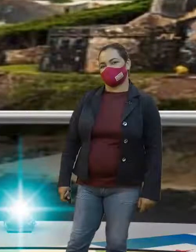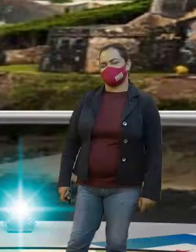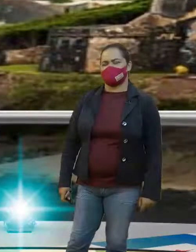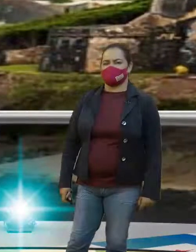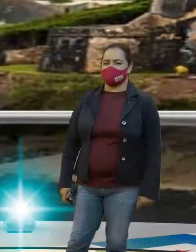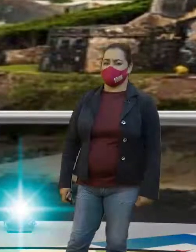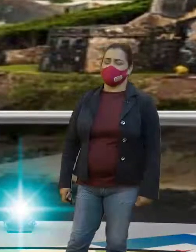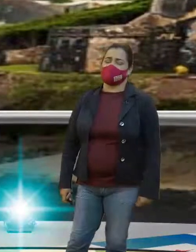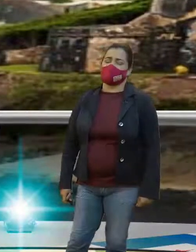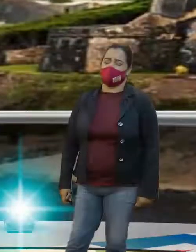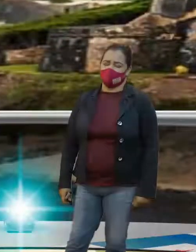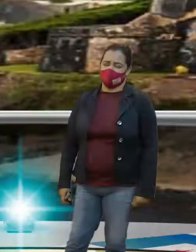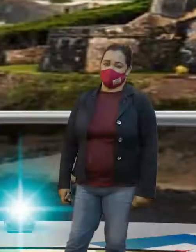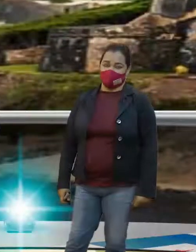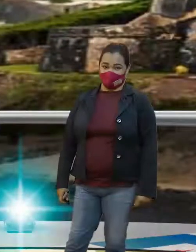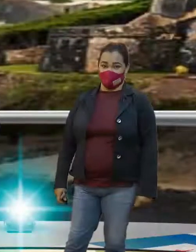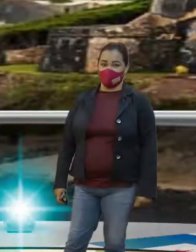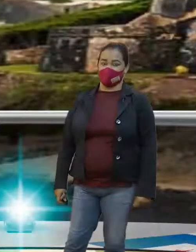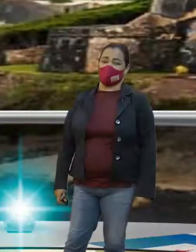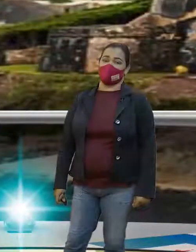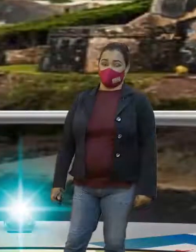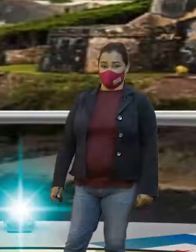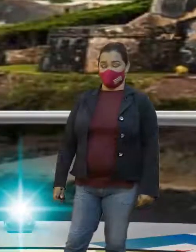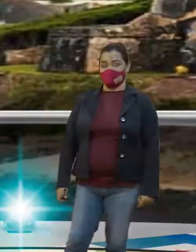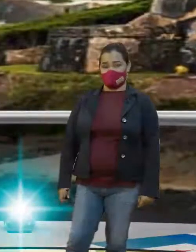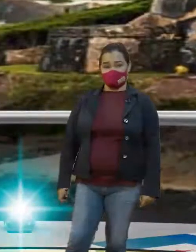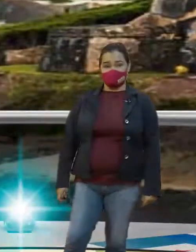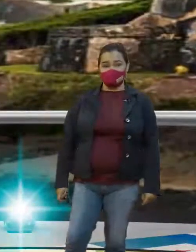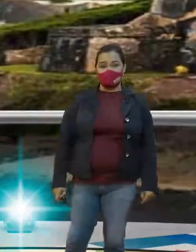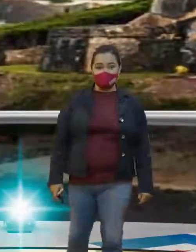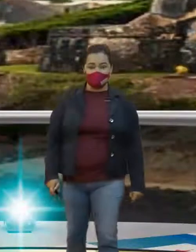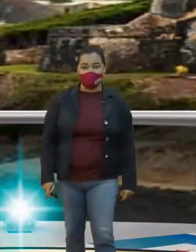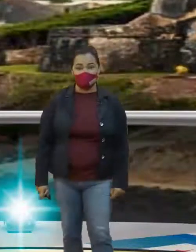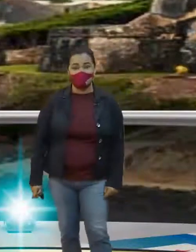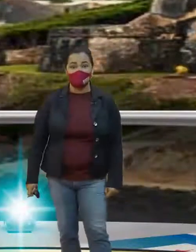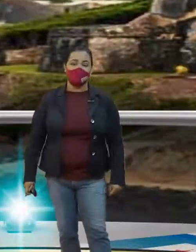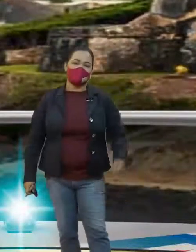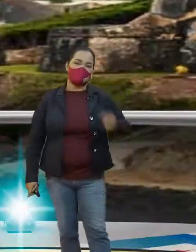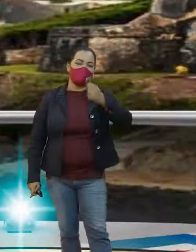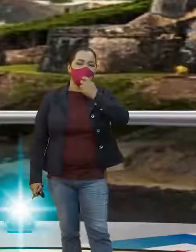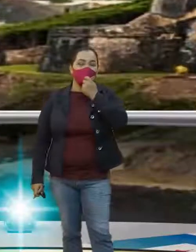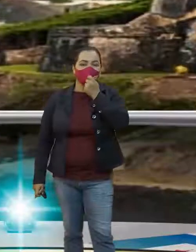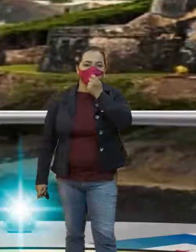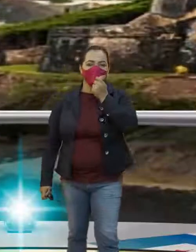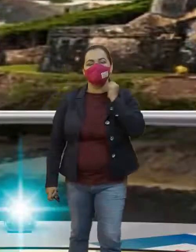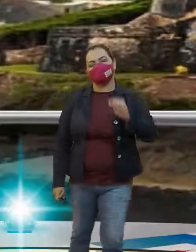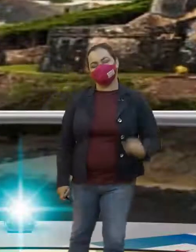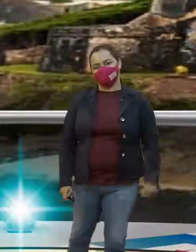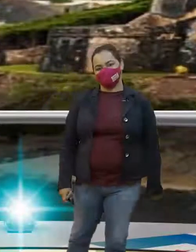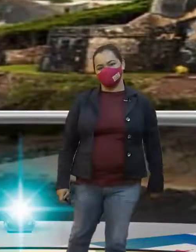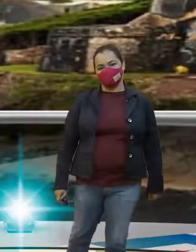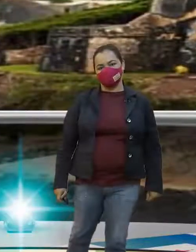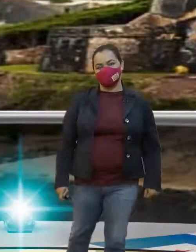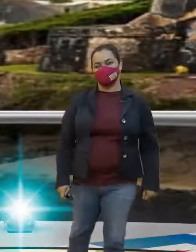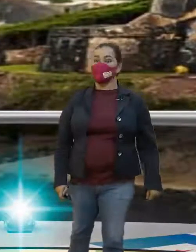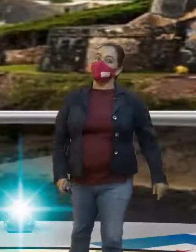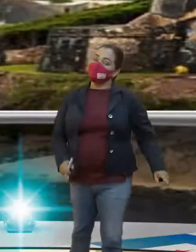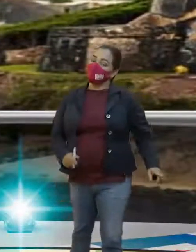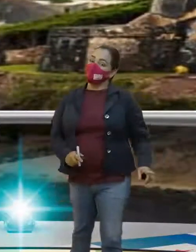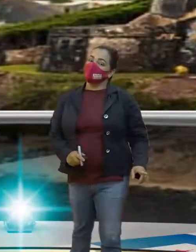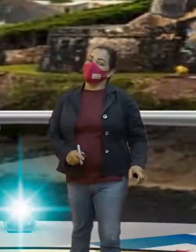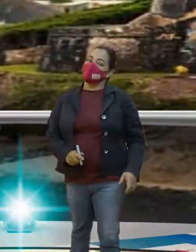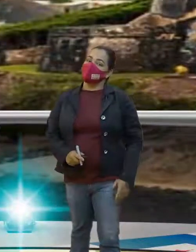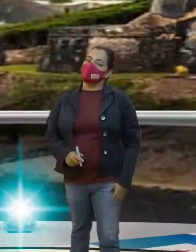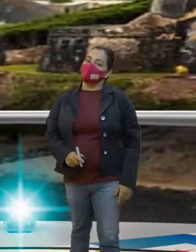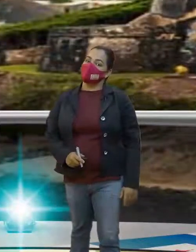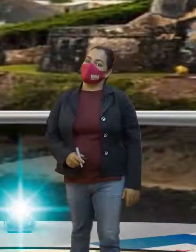acabando, né? Primeiro ano. Ai, tá triste, nosso módulo tá acabando e eu vou morrer de saudade de vocês. Só o ano que